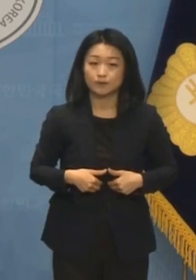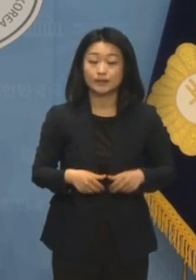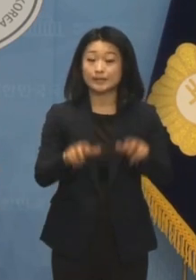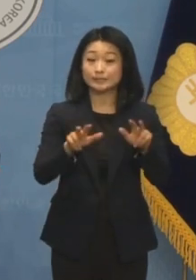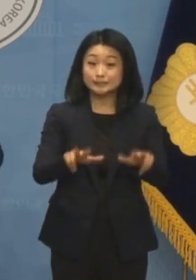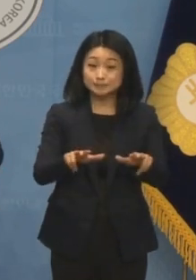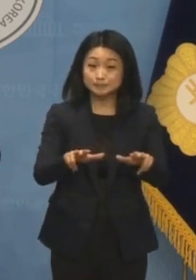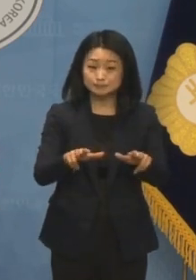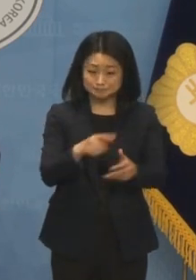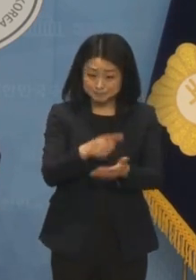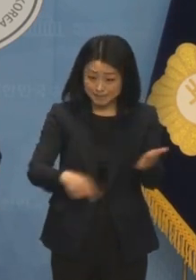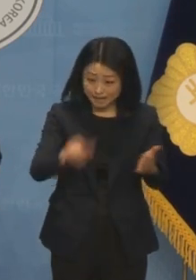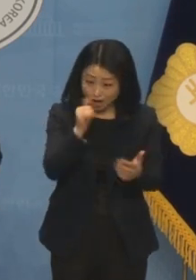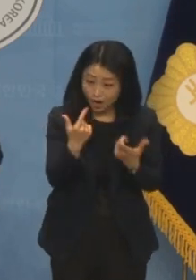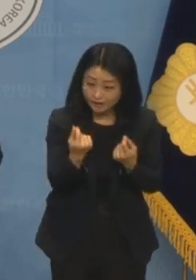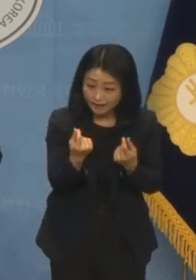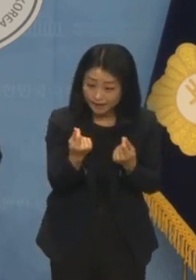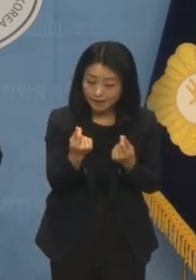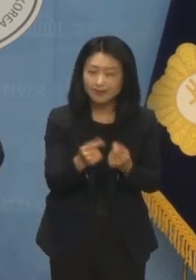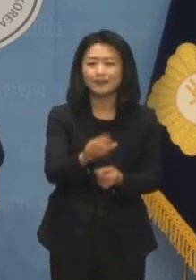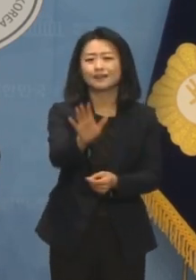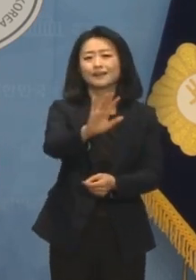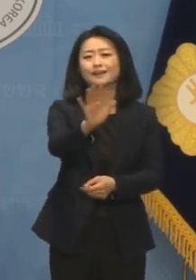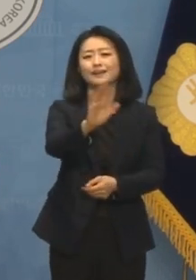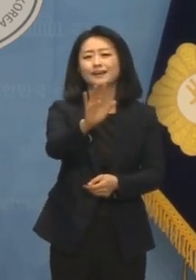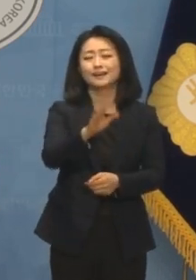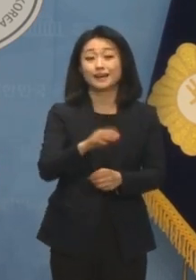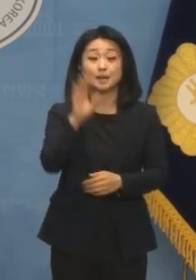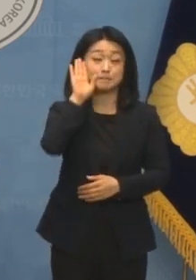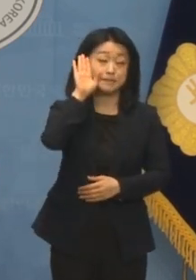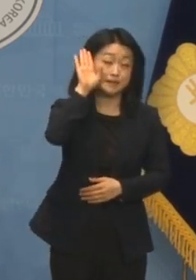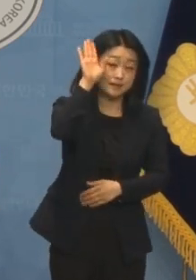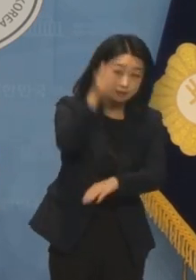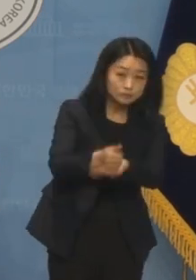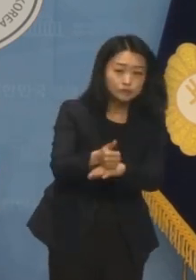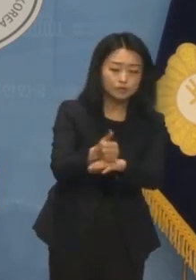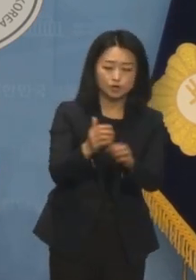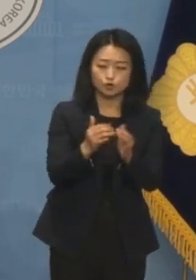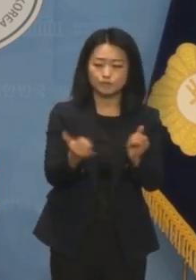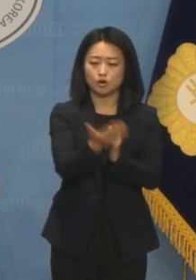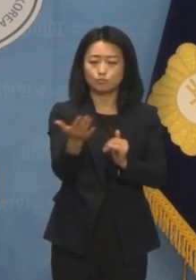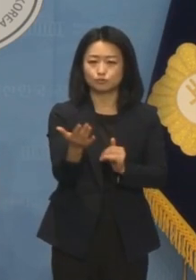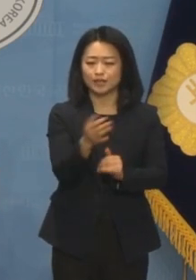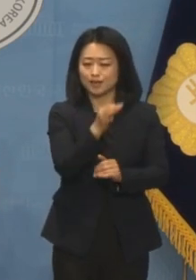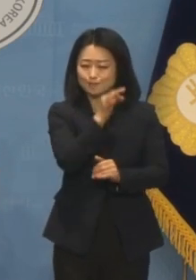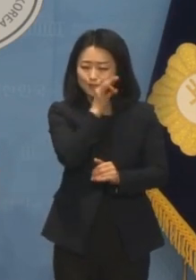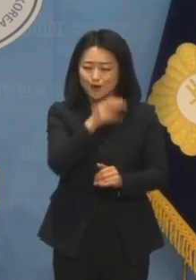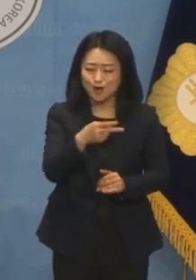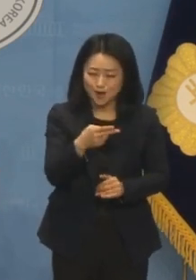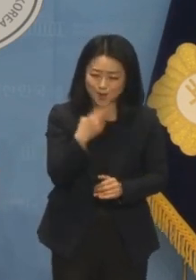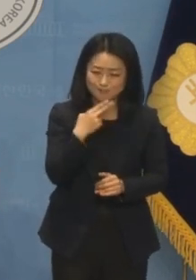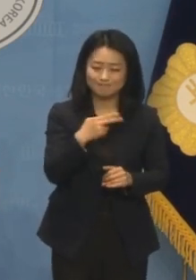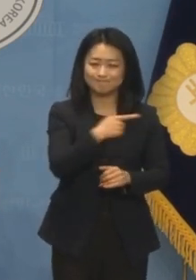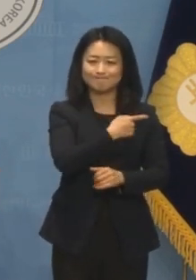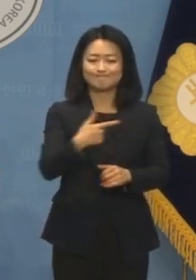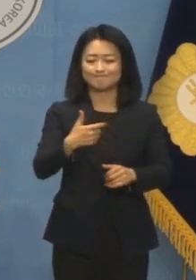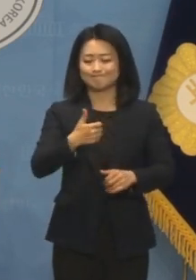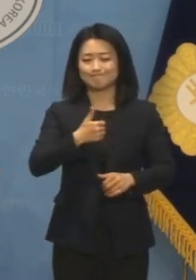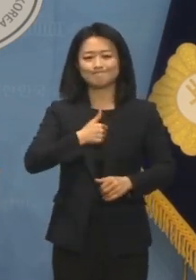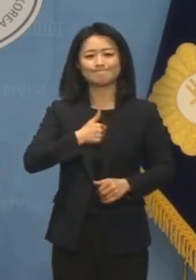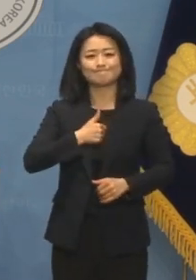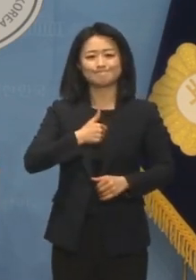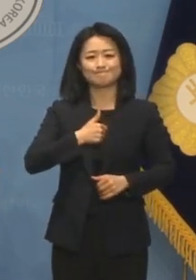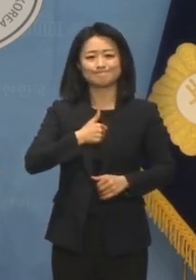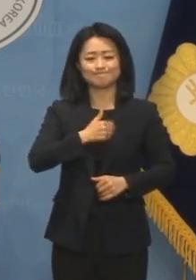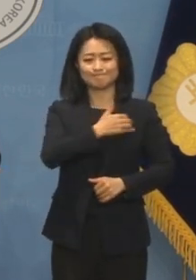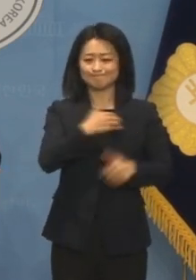당장의 손해처럼 보이는 일도 그것이 훗날 국민께 부끄럽지 않은 모습으로 남는다면 그 일을